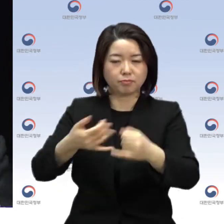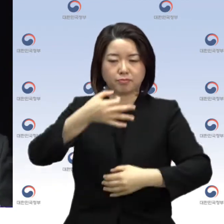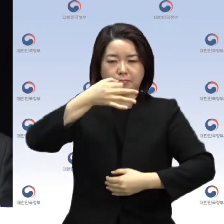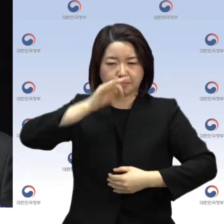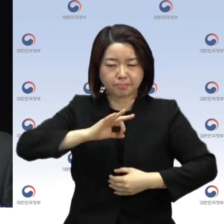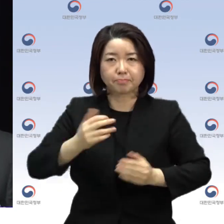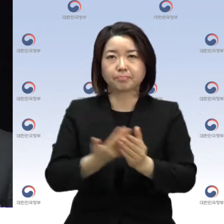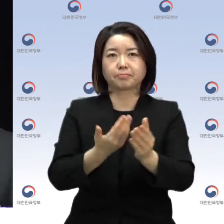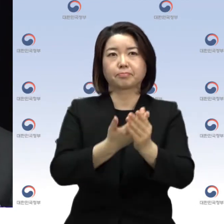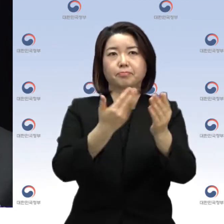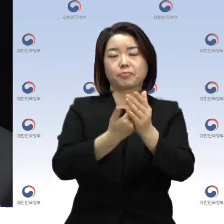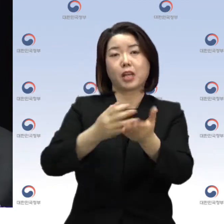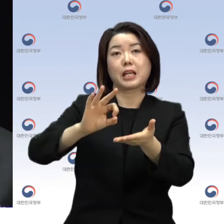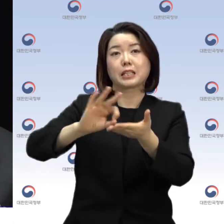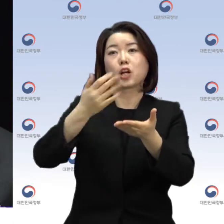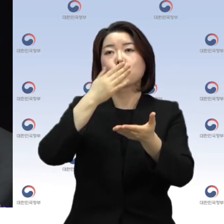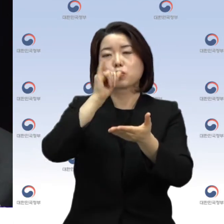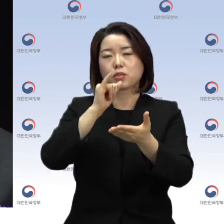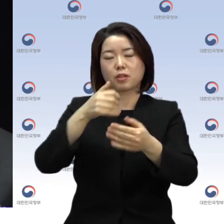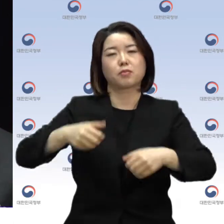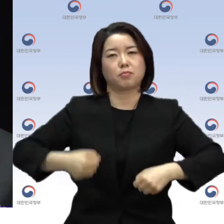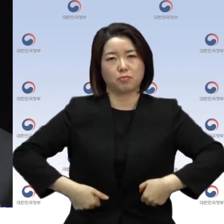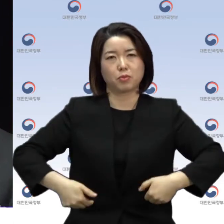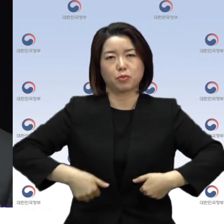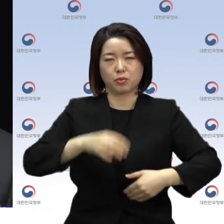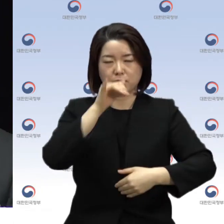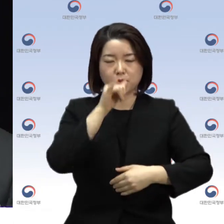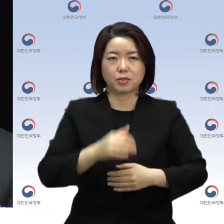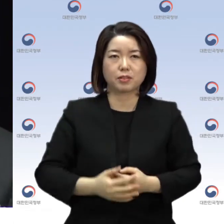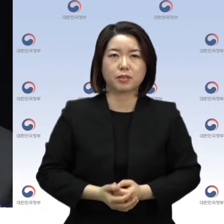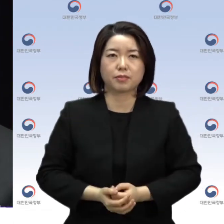향상에 활용될 수 있도록 하겠습니다.